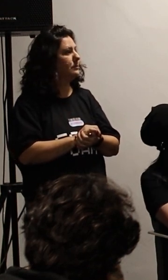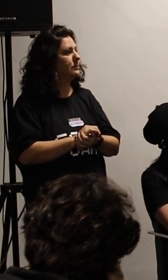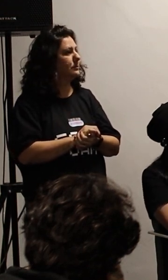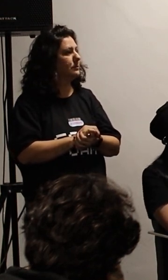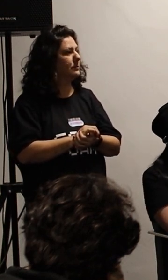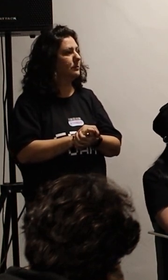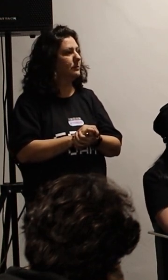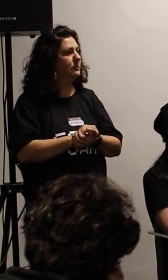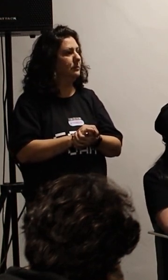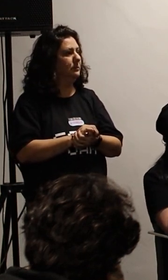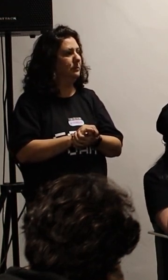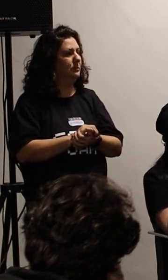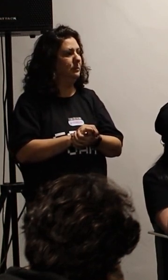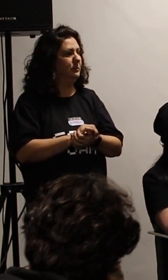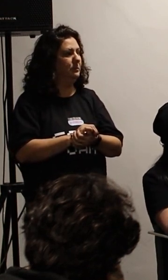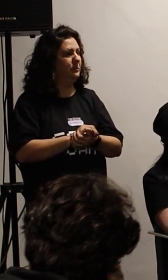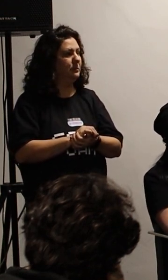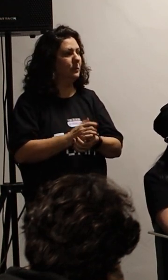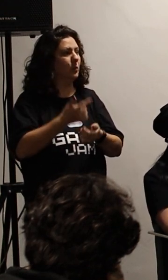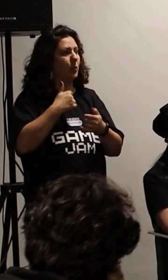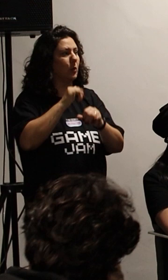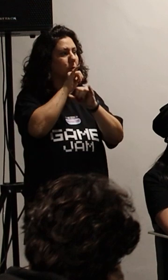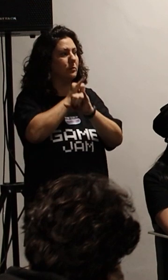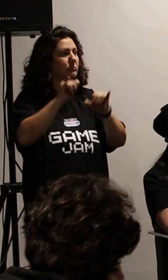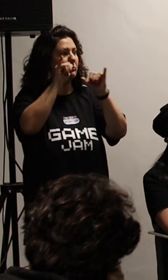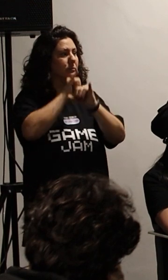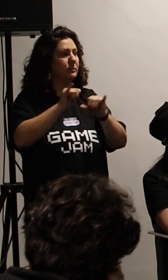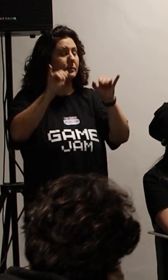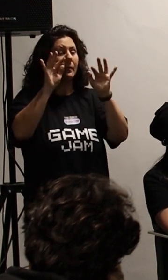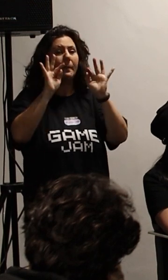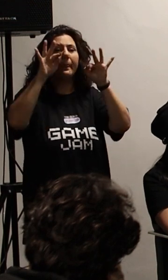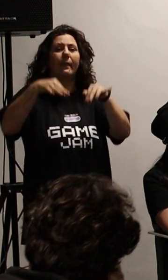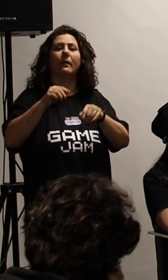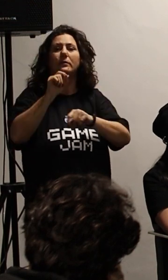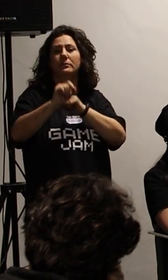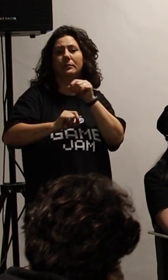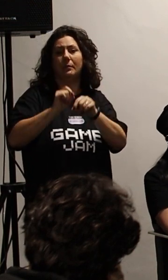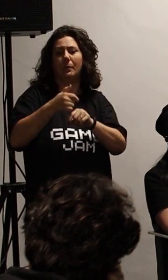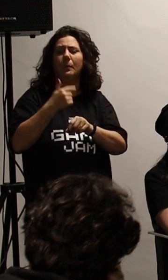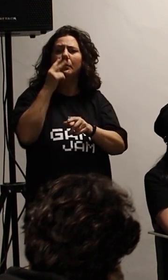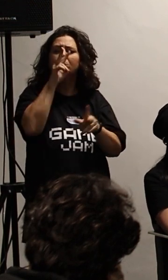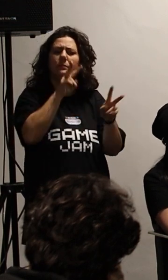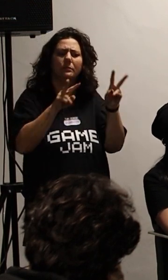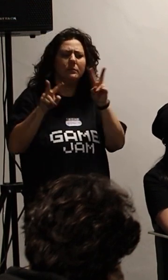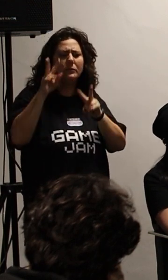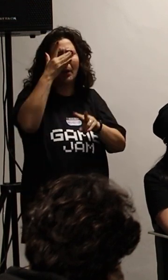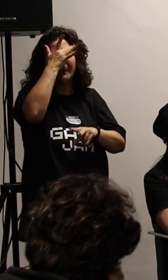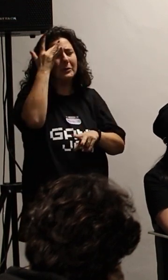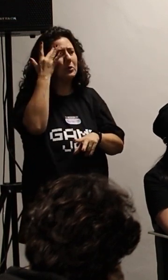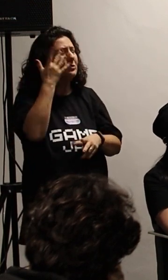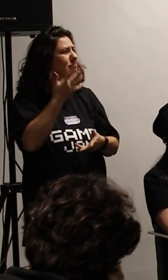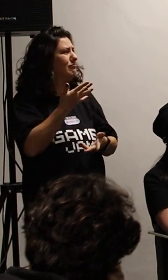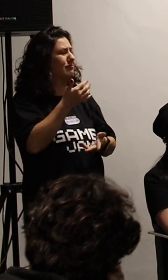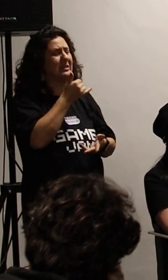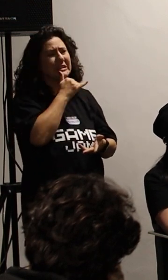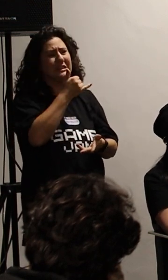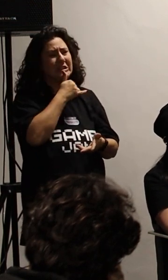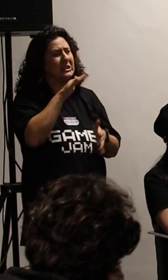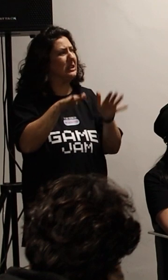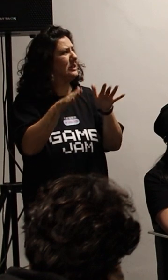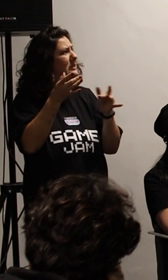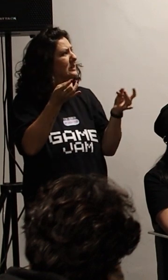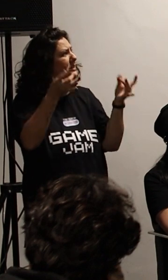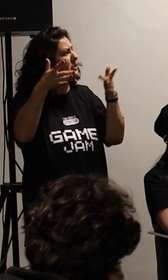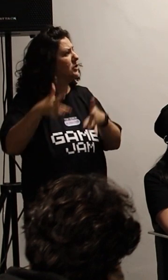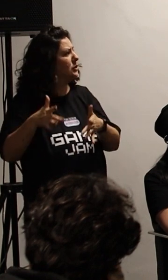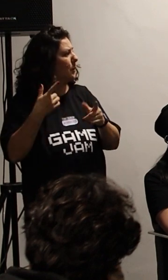Então, acho que o meu recado final assim é que eu acho que eu vejo muita gente desanimando, às vezes, porque